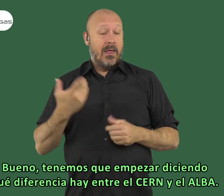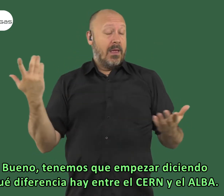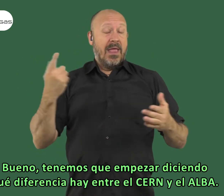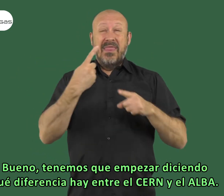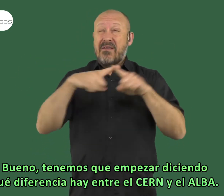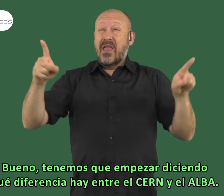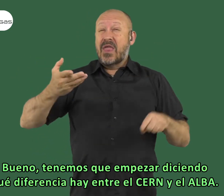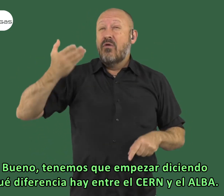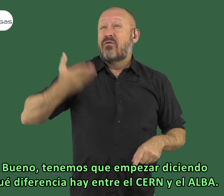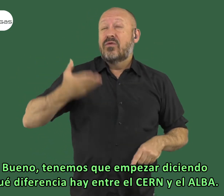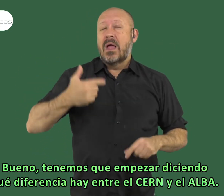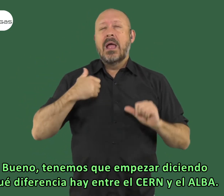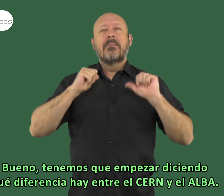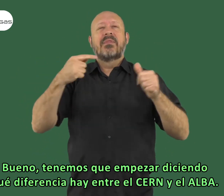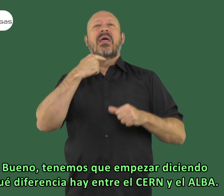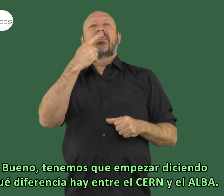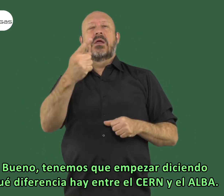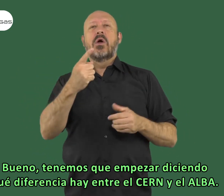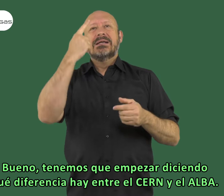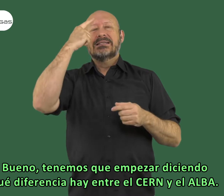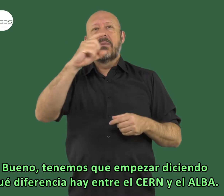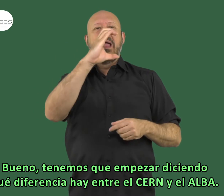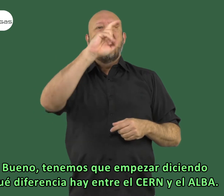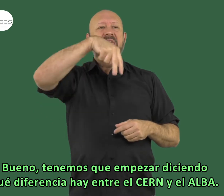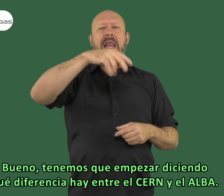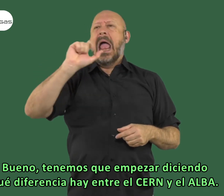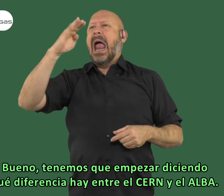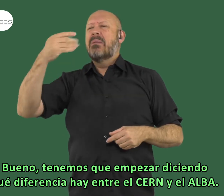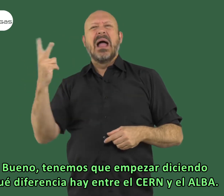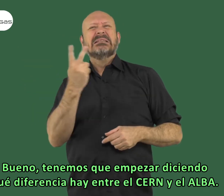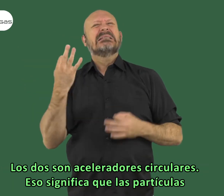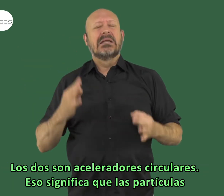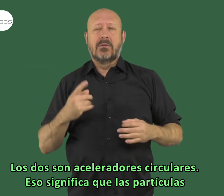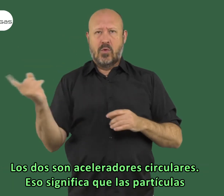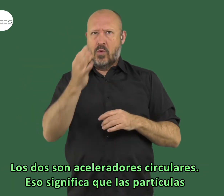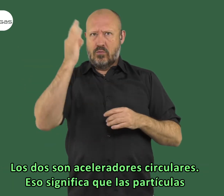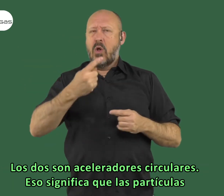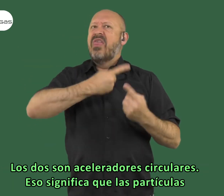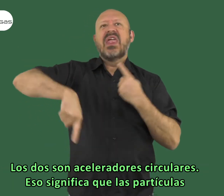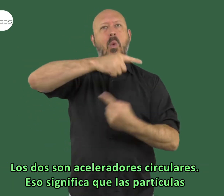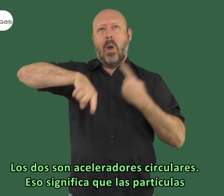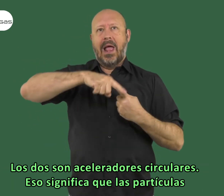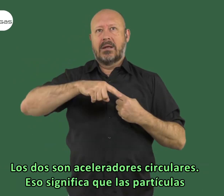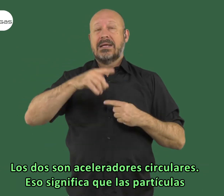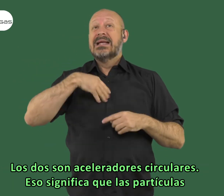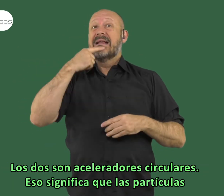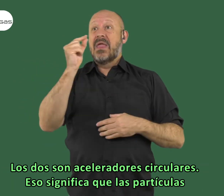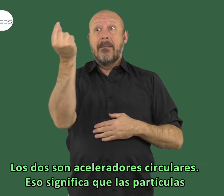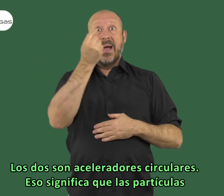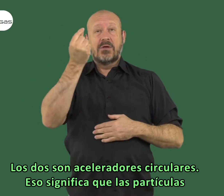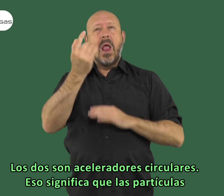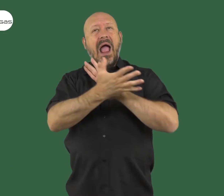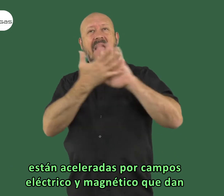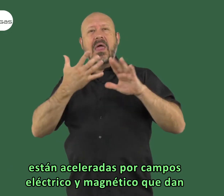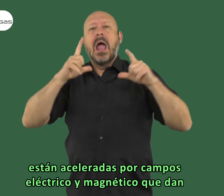la diferencia fundamental, tenemos que empezar diciendo qué diferencia hay entre el CERN y el ALBA. Los dos son aceleradores circulares. Entonces significa